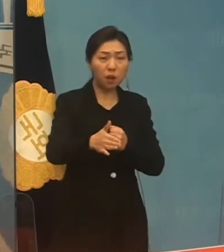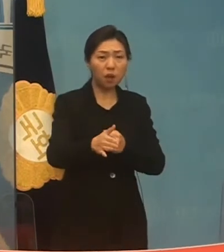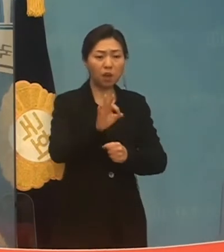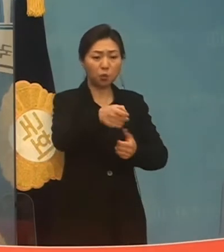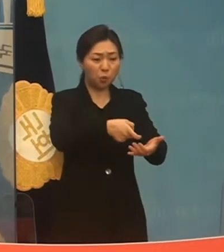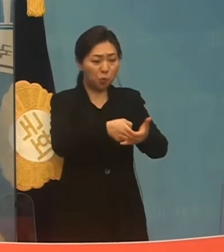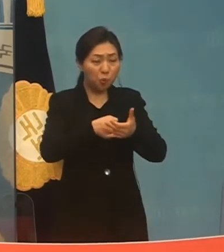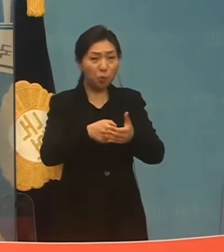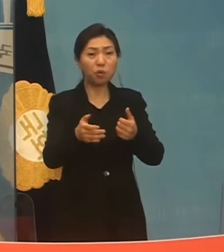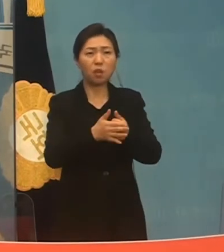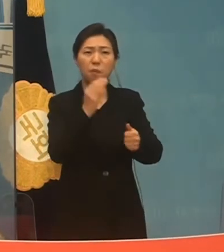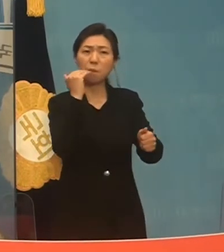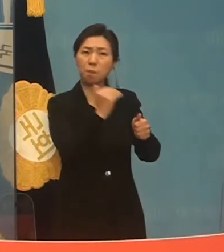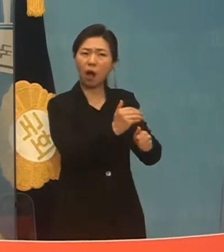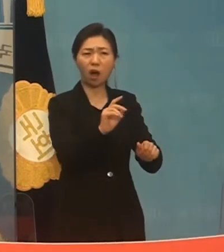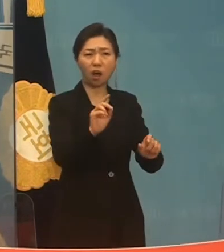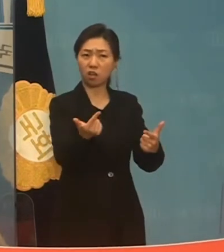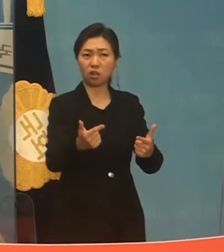차원이라고 보기도 어렵습니다.